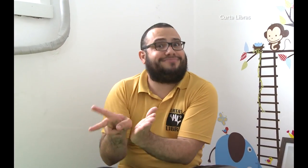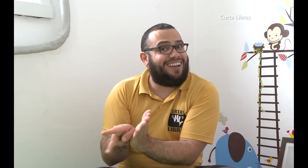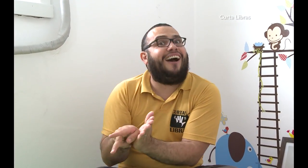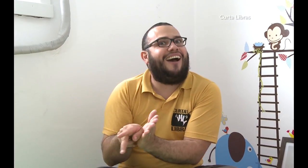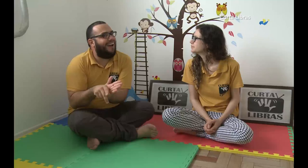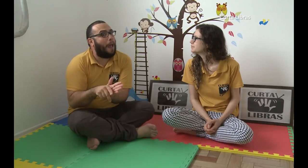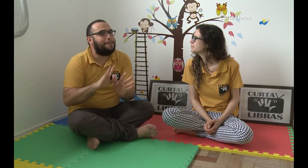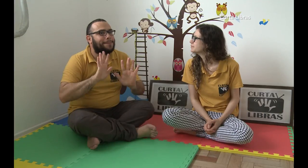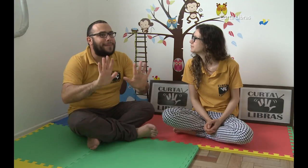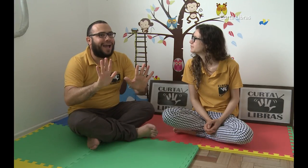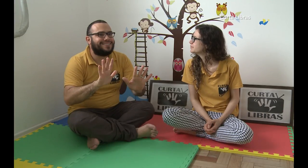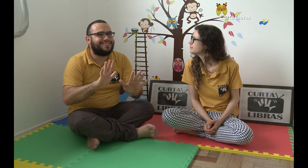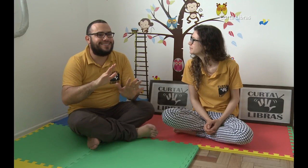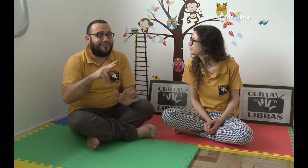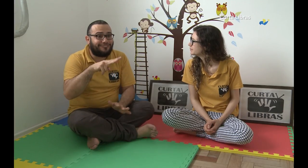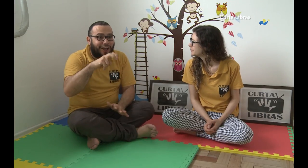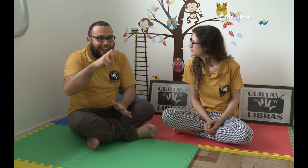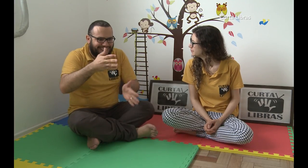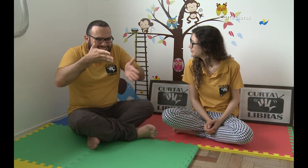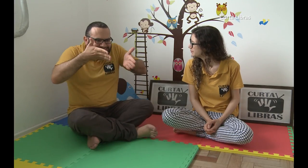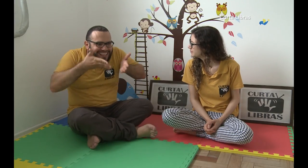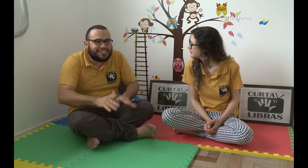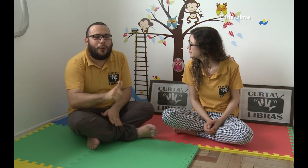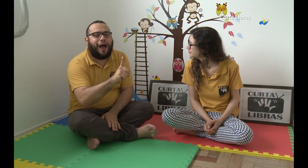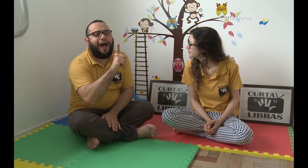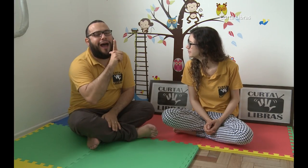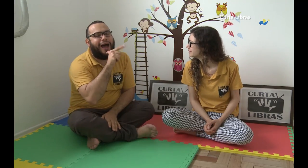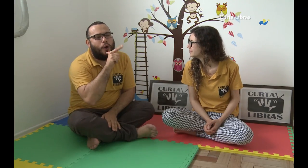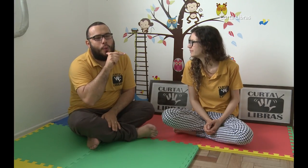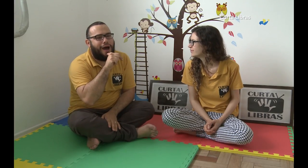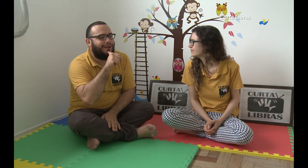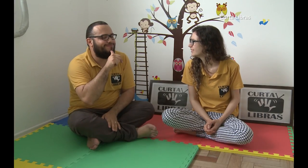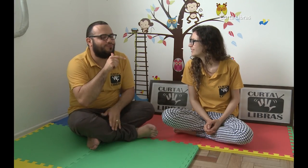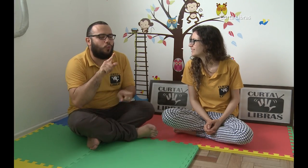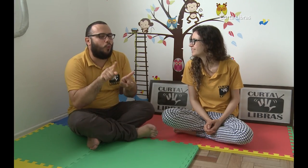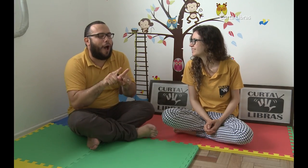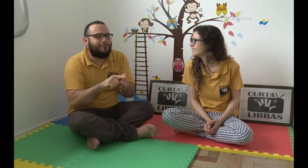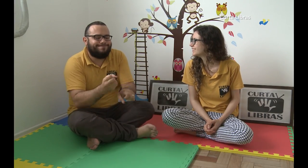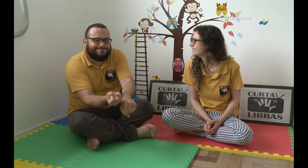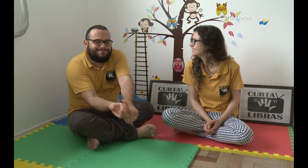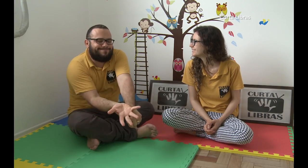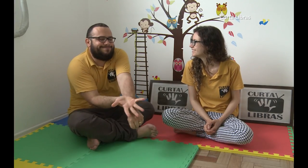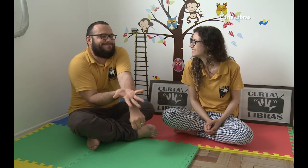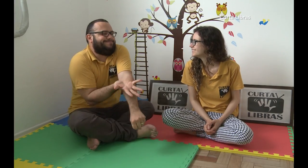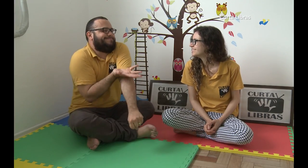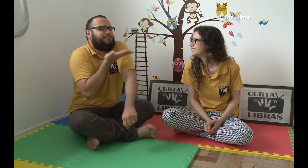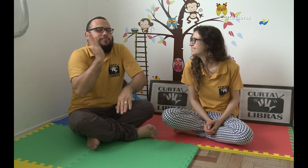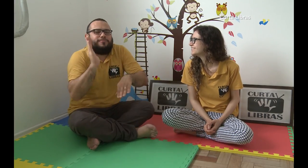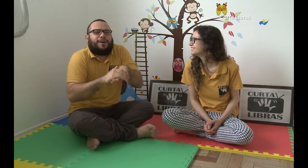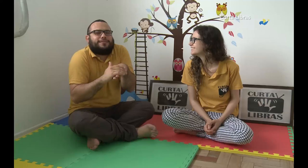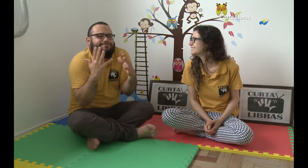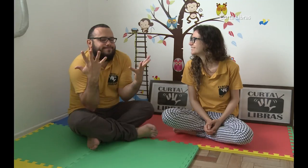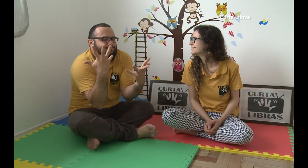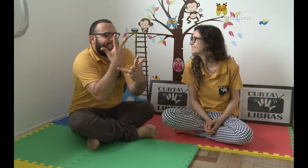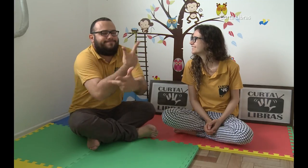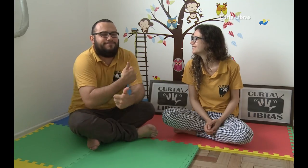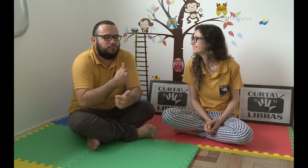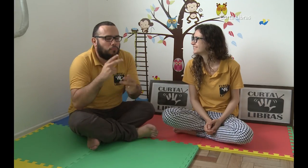Existem várias maneiras de se ter um parto humanizado Mas o parto da Fiorella na água Foi muito emocionante